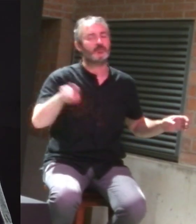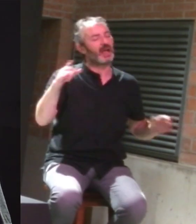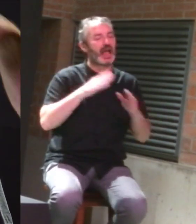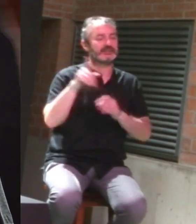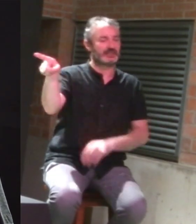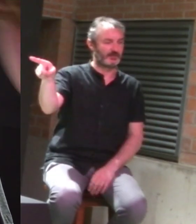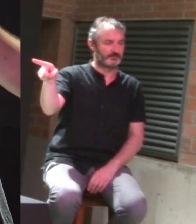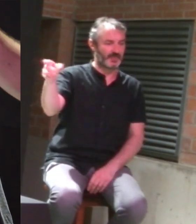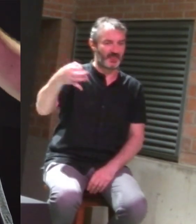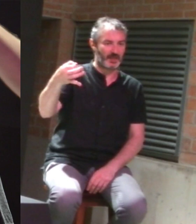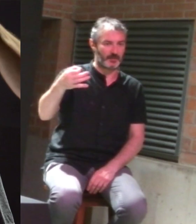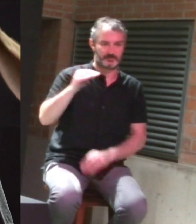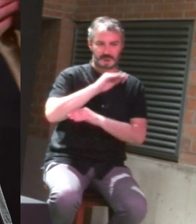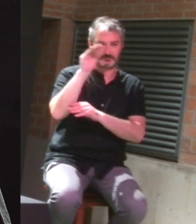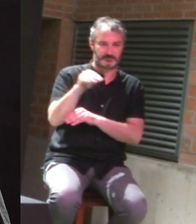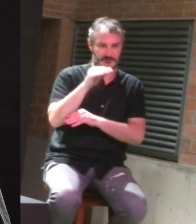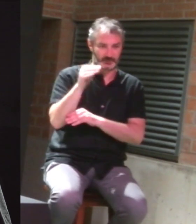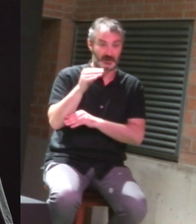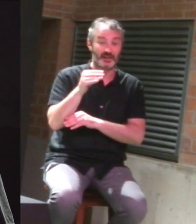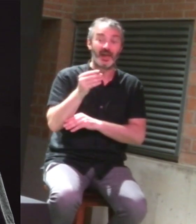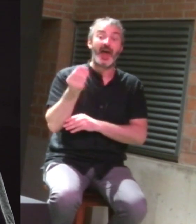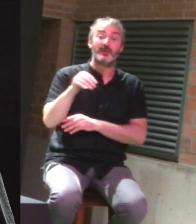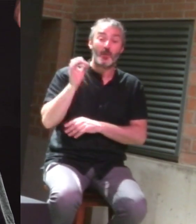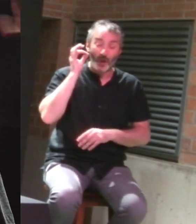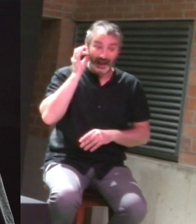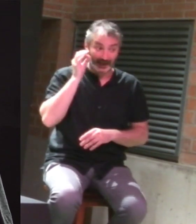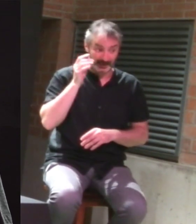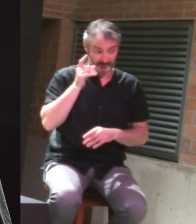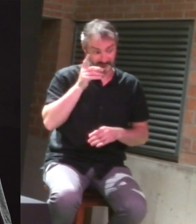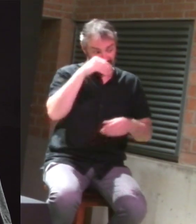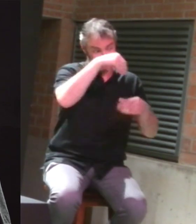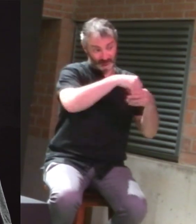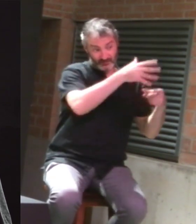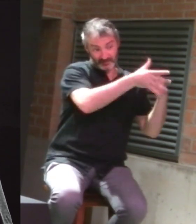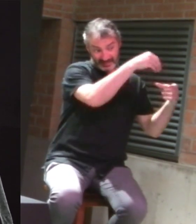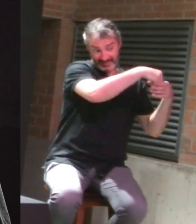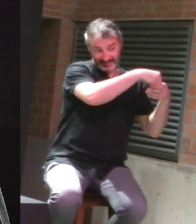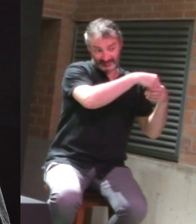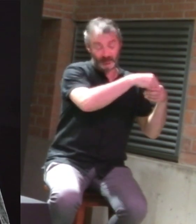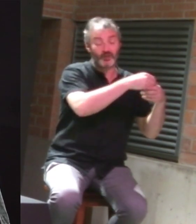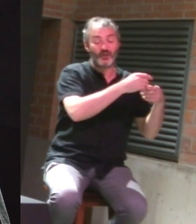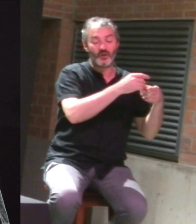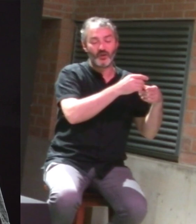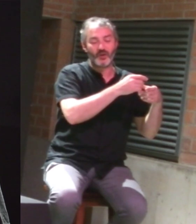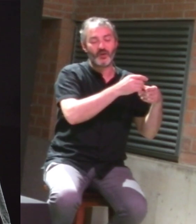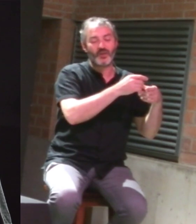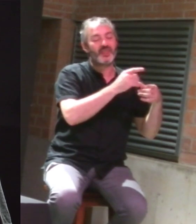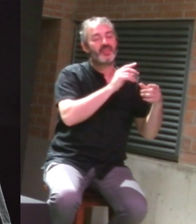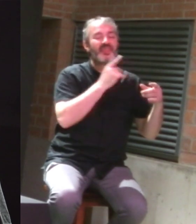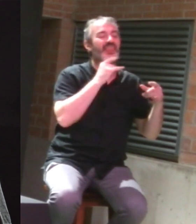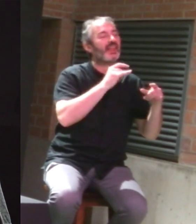ámbito doméstico. Las mujeres además sufrían en las fábricas, cuando trabajaban en las fábricas y talleres, una